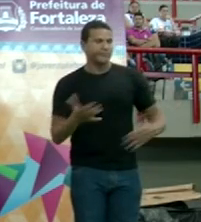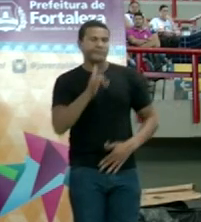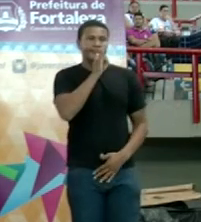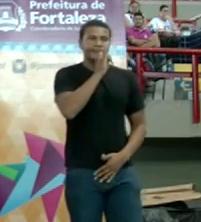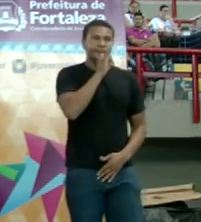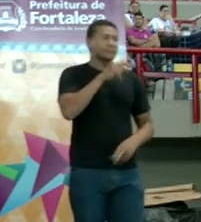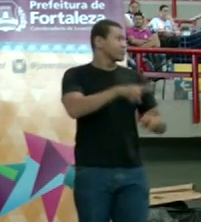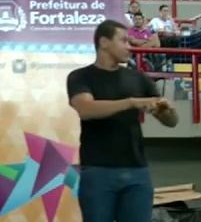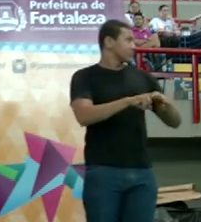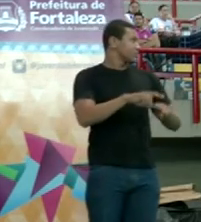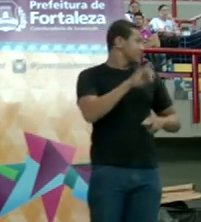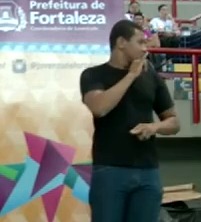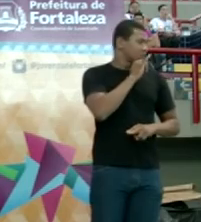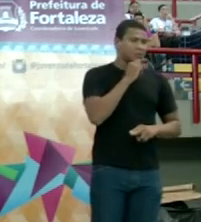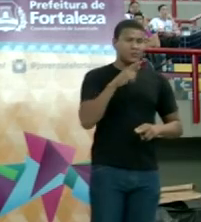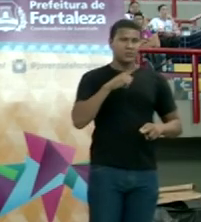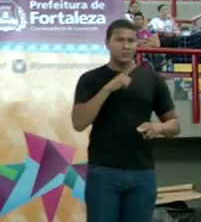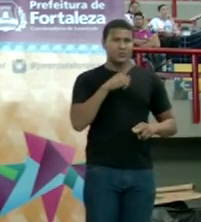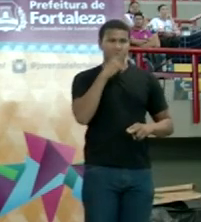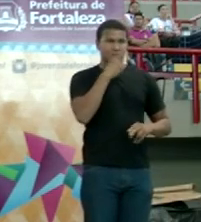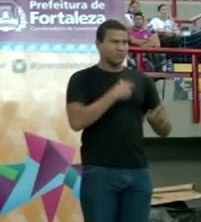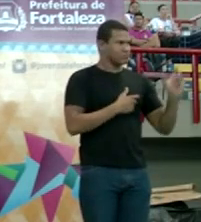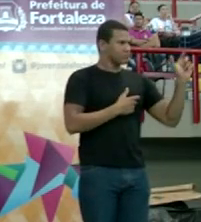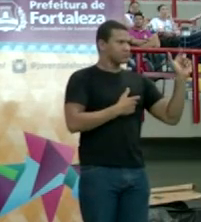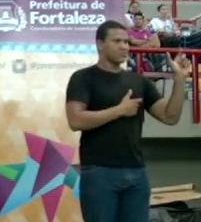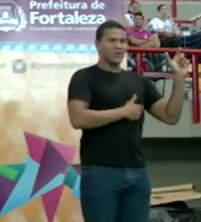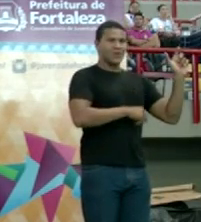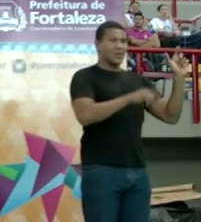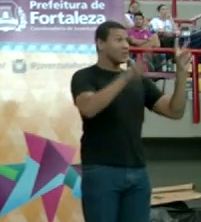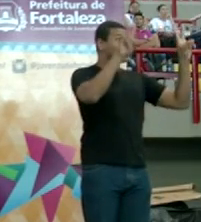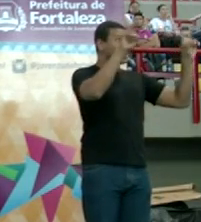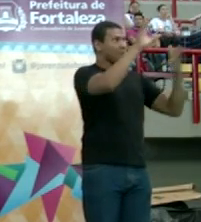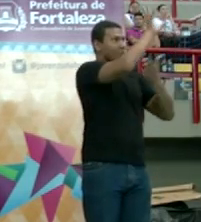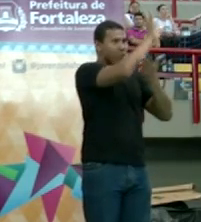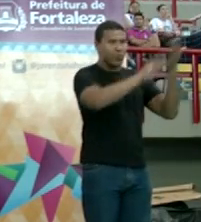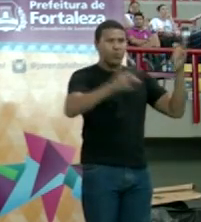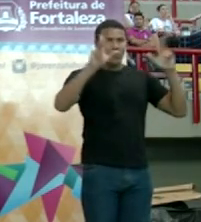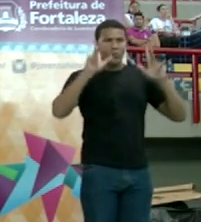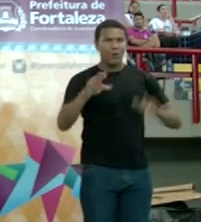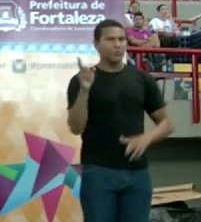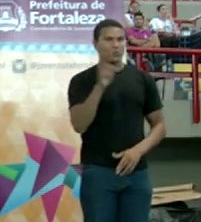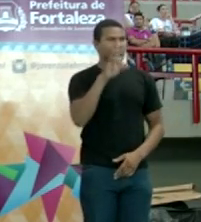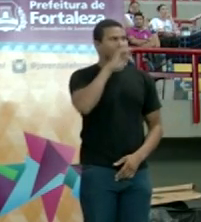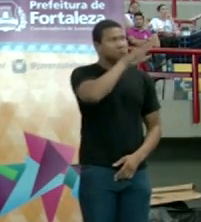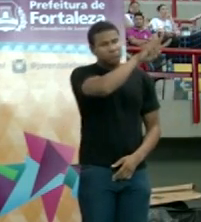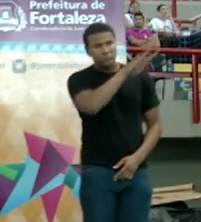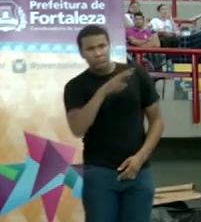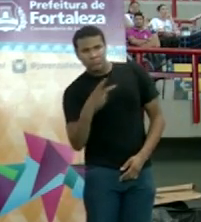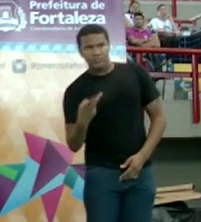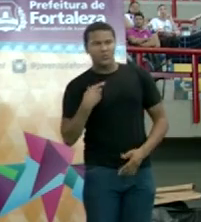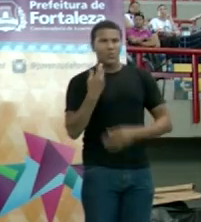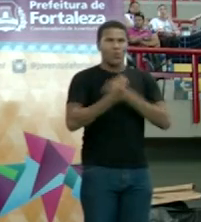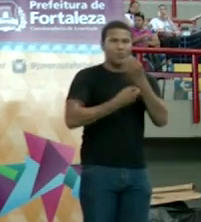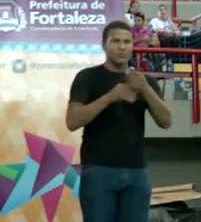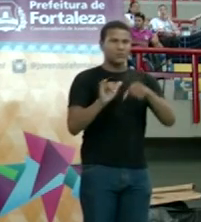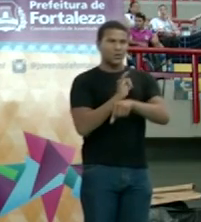tal qual ele está sendo proposto. Segunda dica, evitar lugar